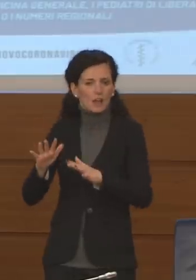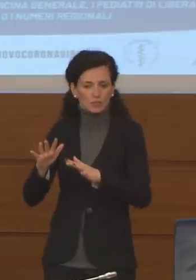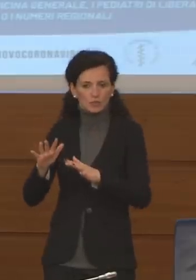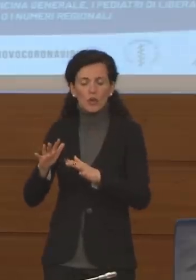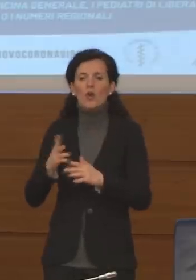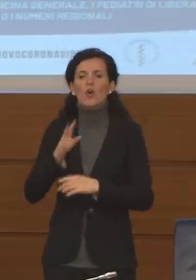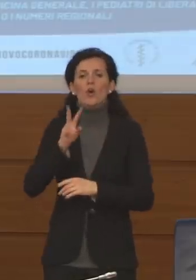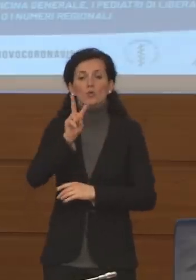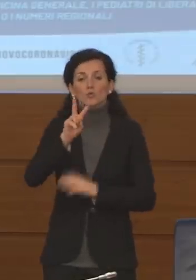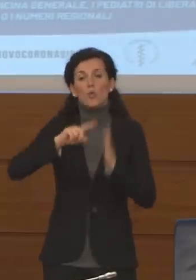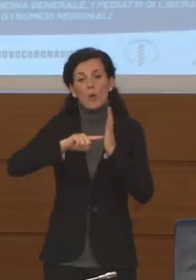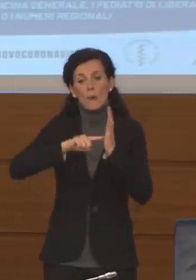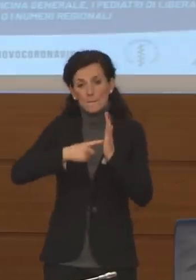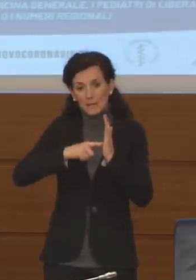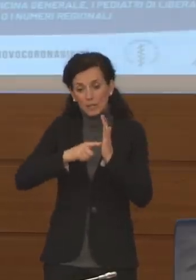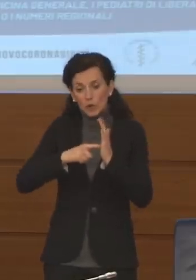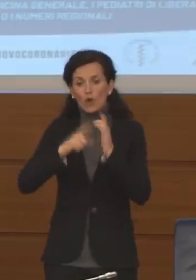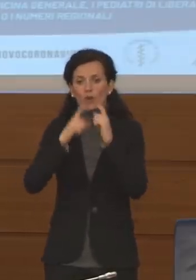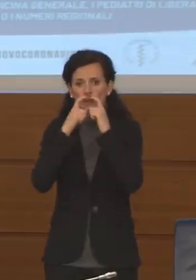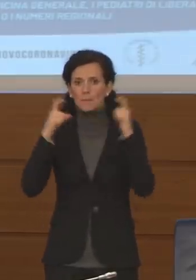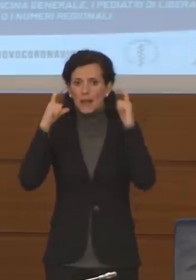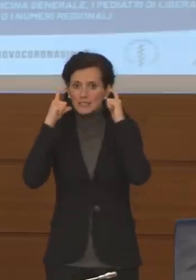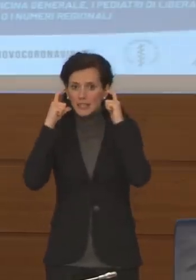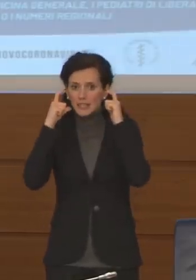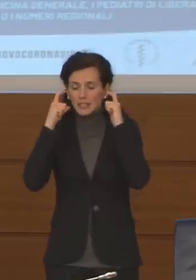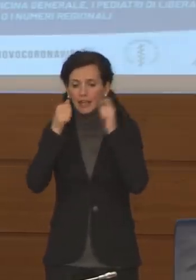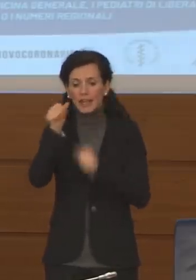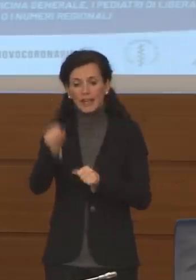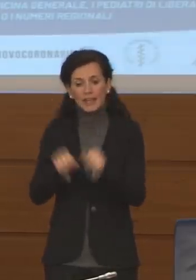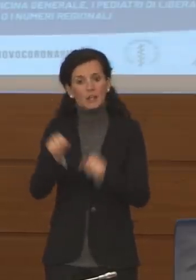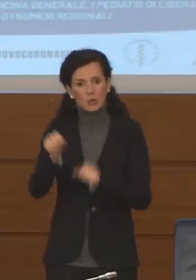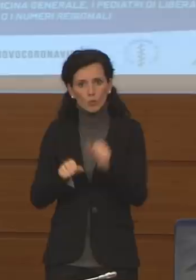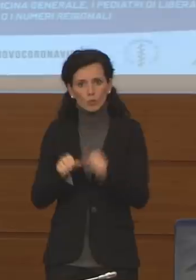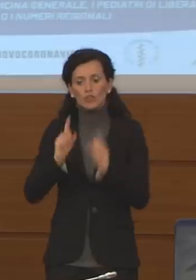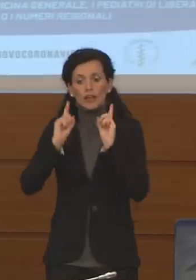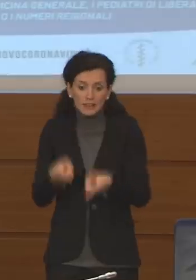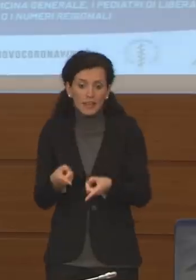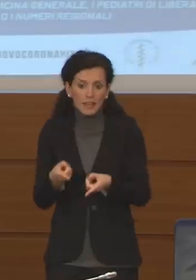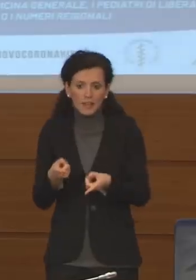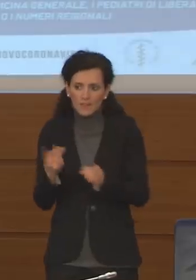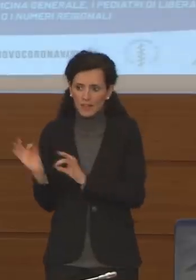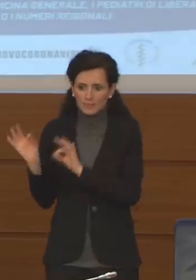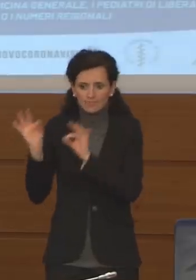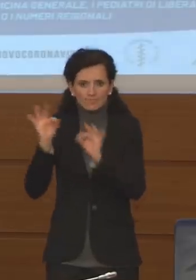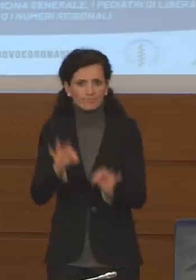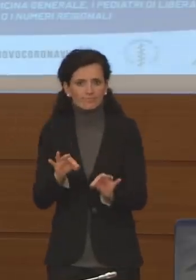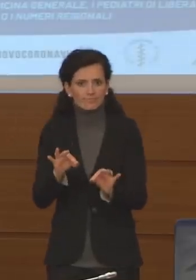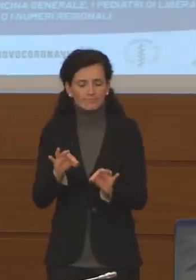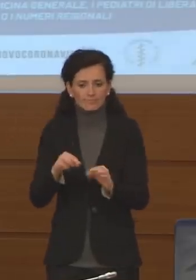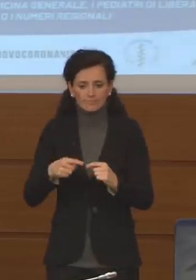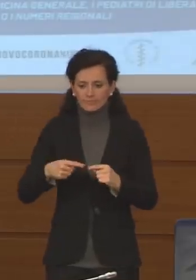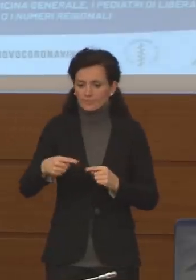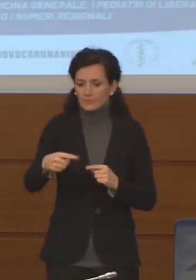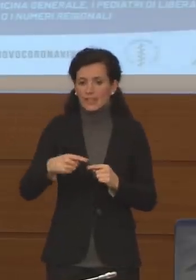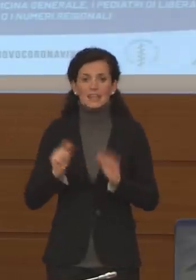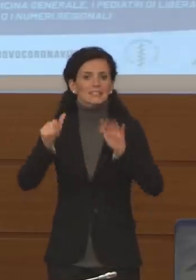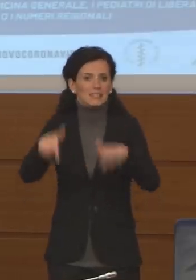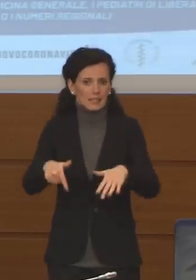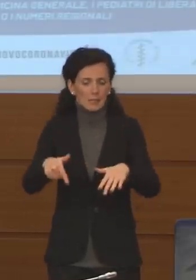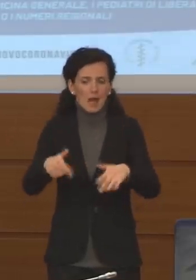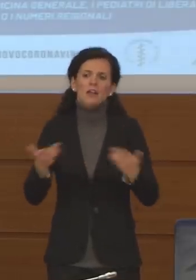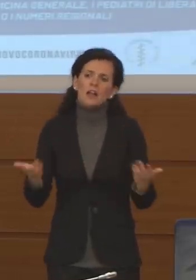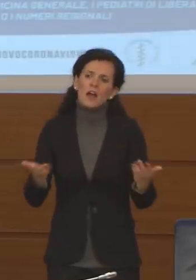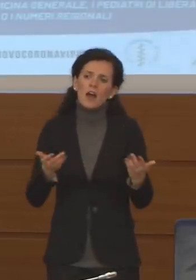almeno 2 milioni di mascherine chirurgiche che dovrebbero arrivare durante la settimana prossima quindi